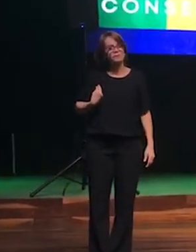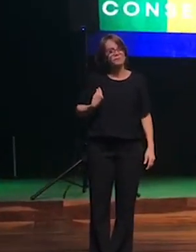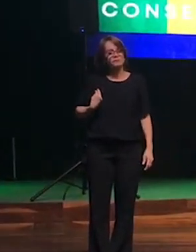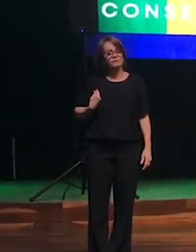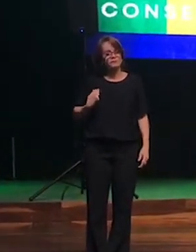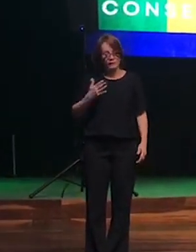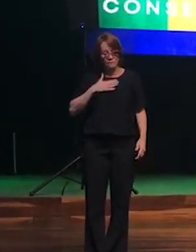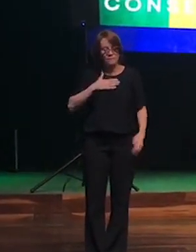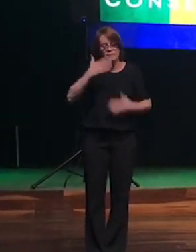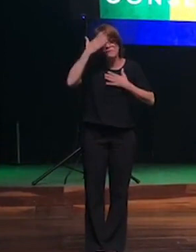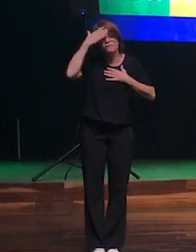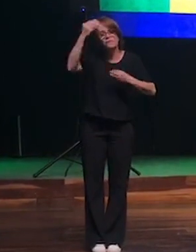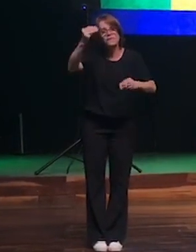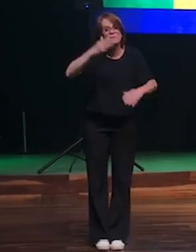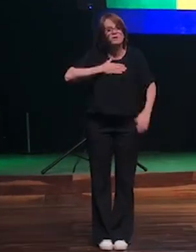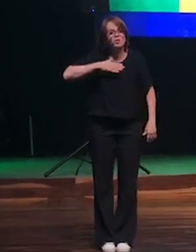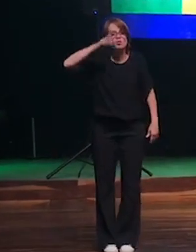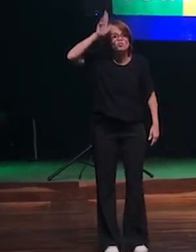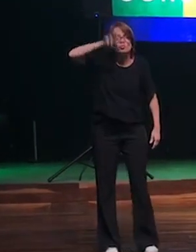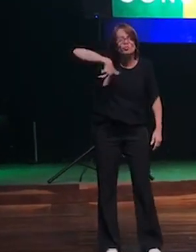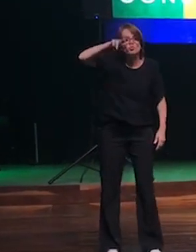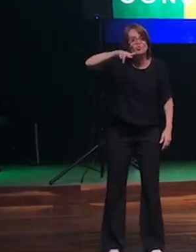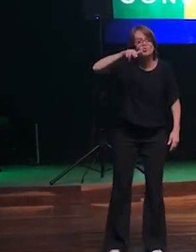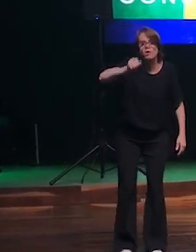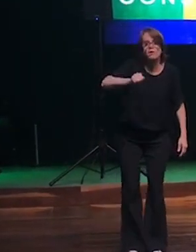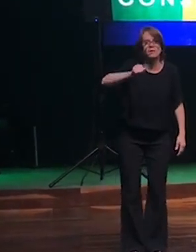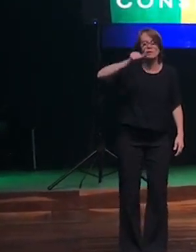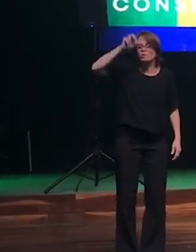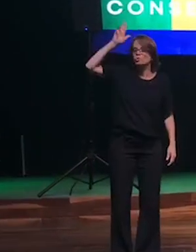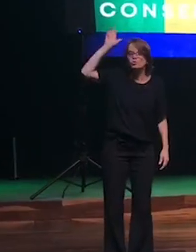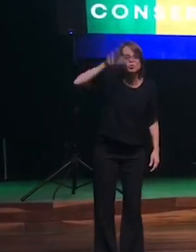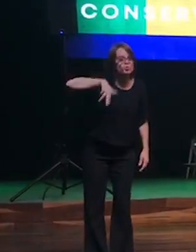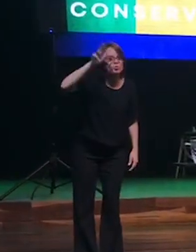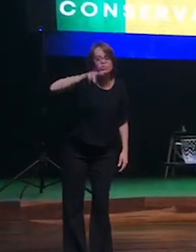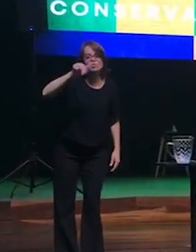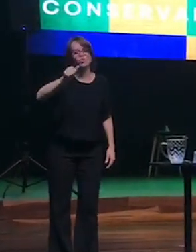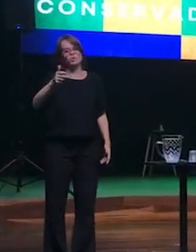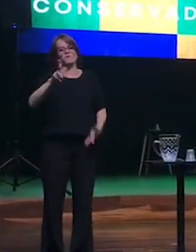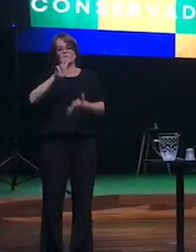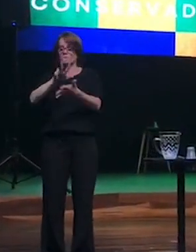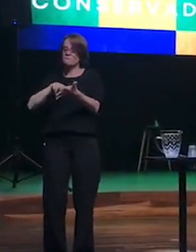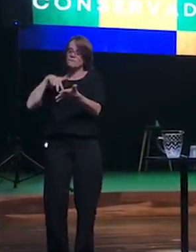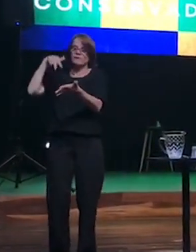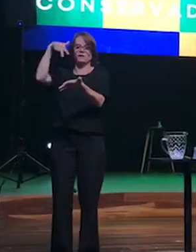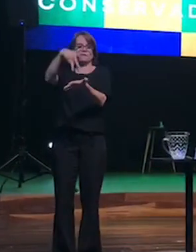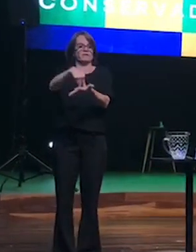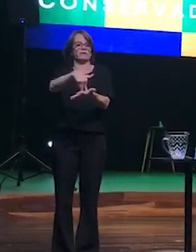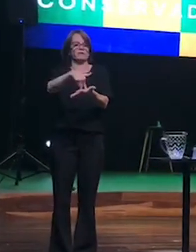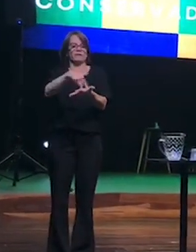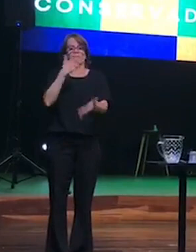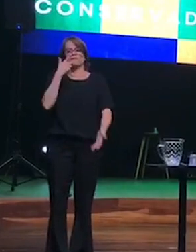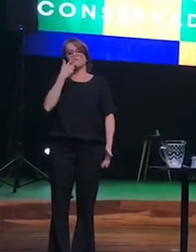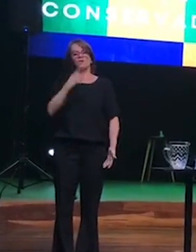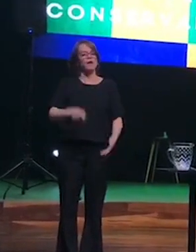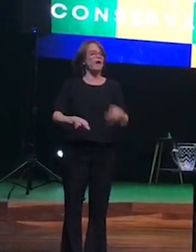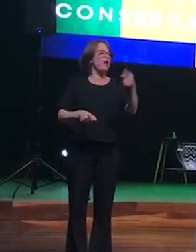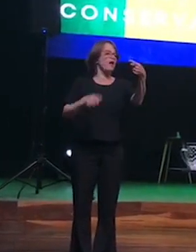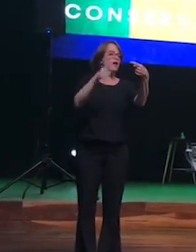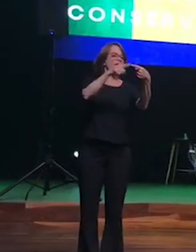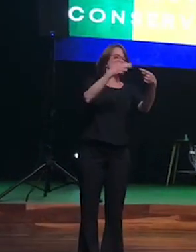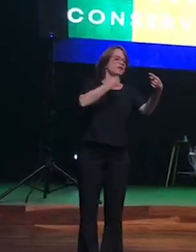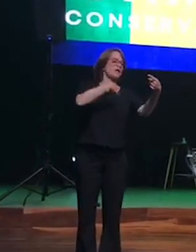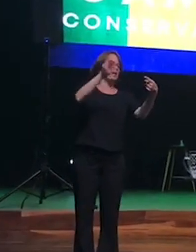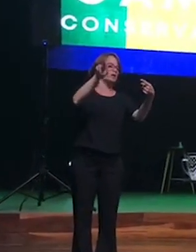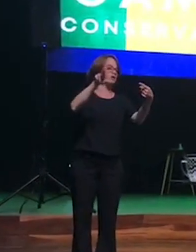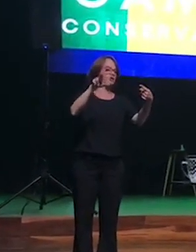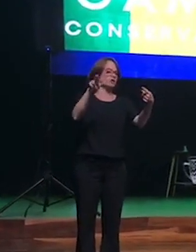fé, mas eu nunca vou me levantar para dizer que esta ou aquela religião não